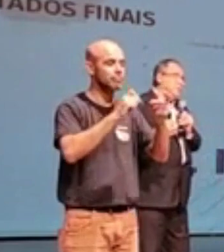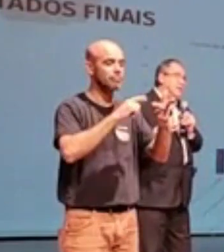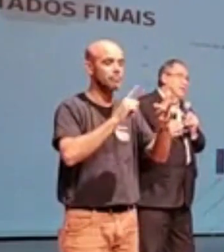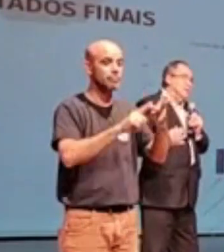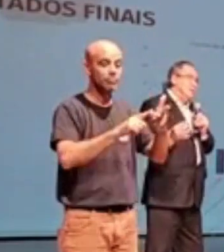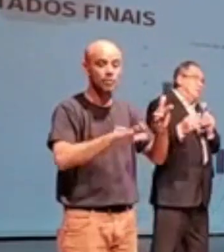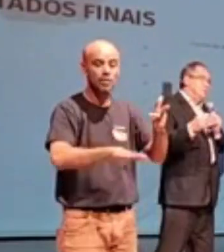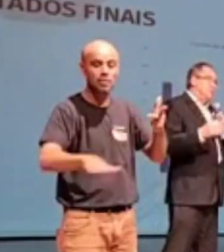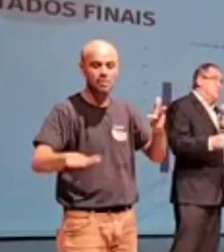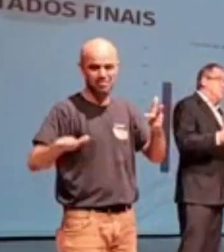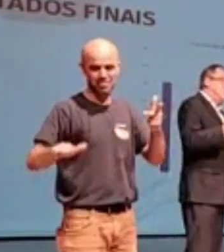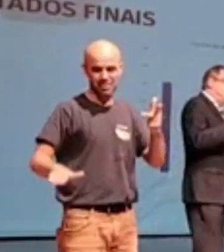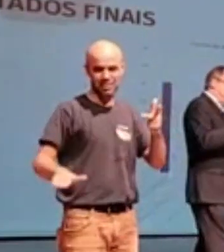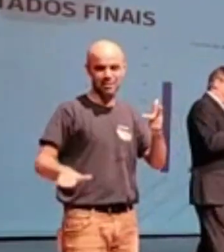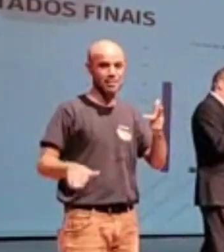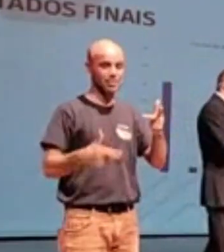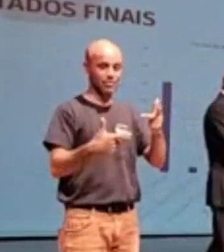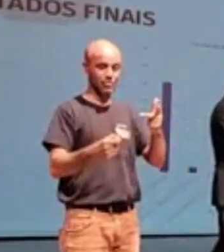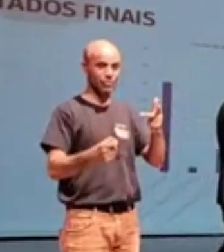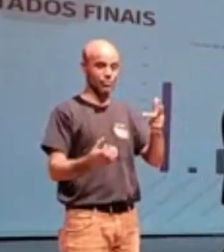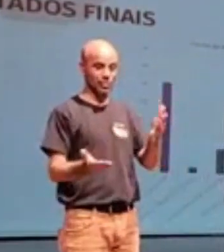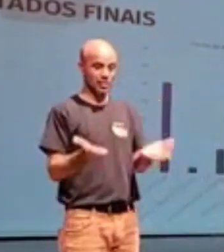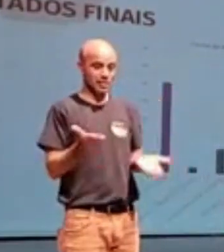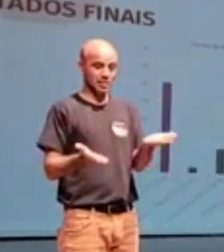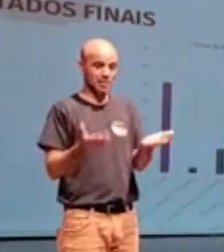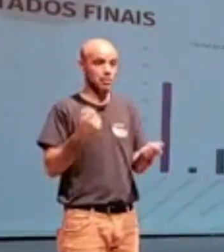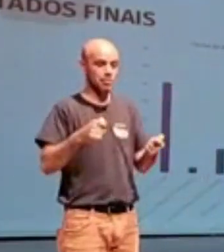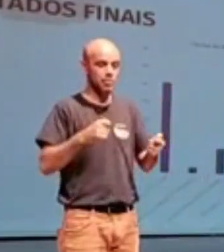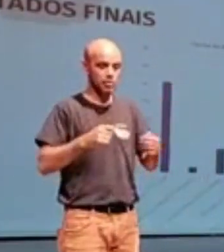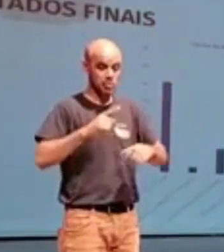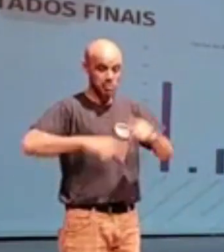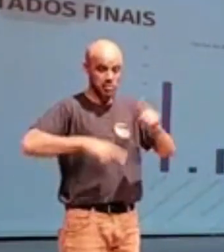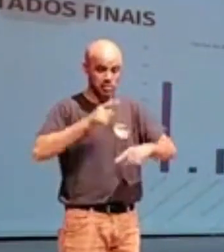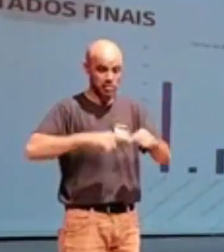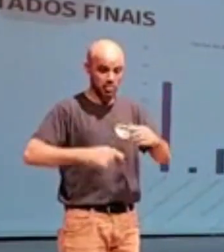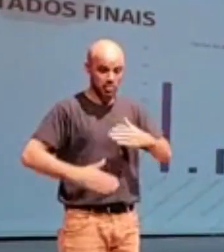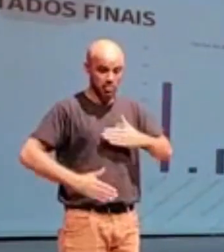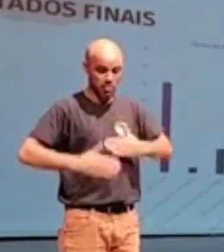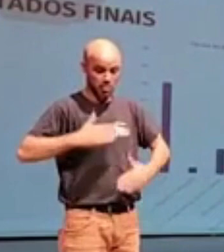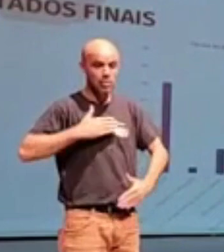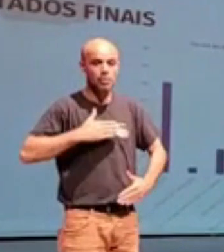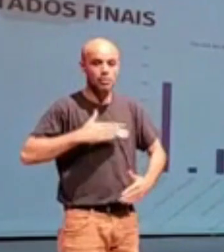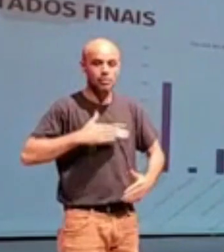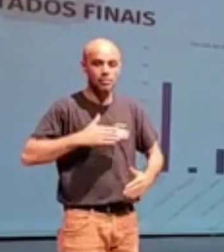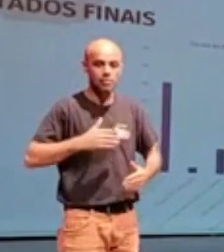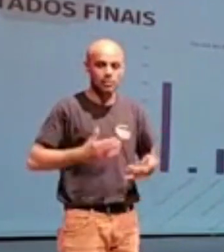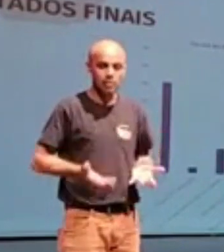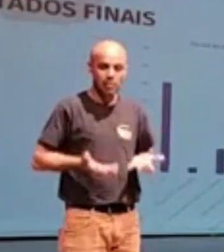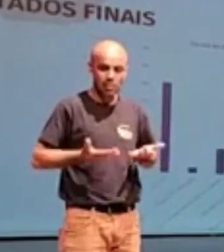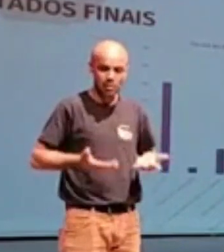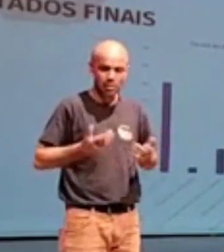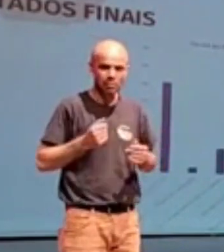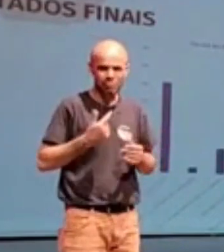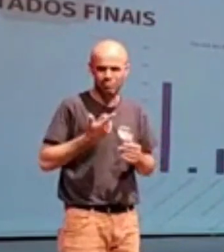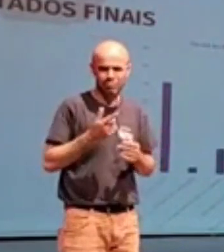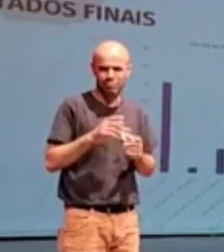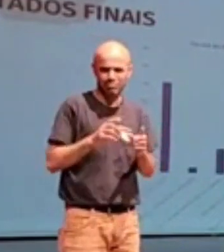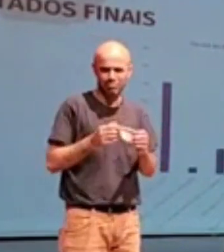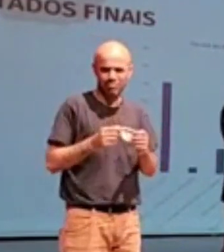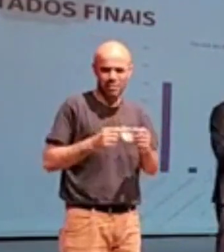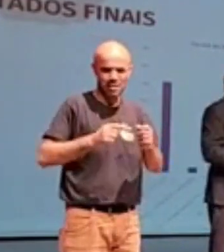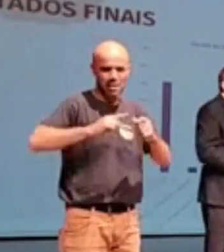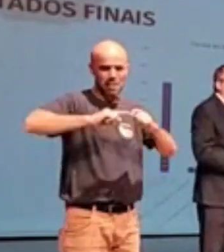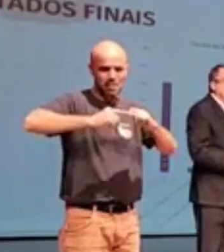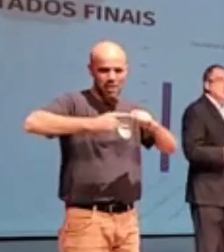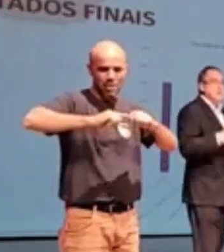criança é muito pequenininha, menos de 20 quilos, precisa de um material específico, que ele é de baixo perfil, que chama. São parafusos